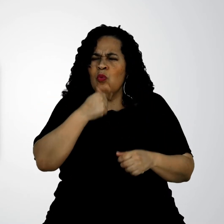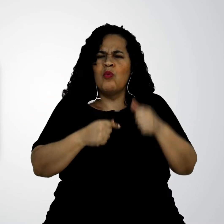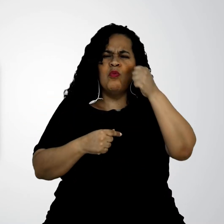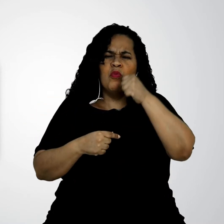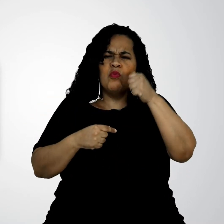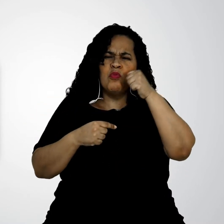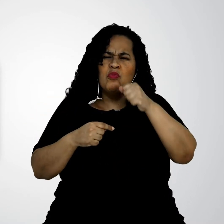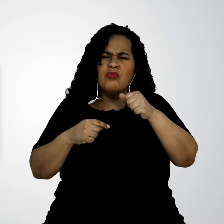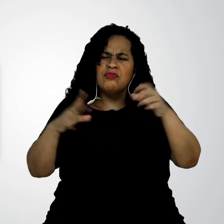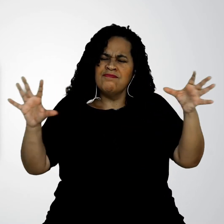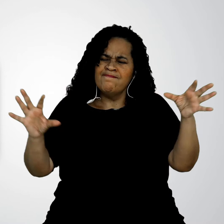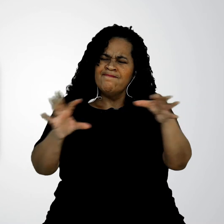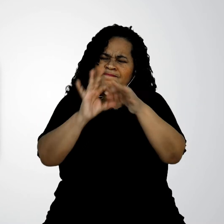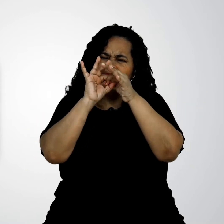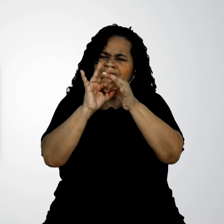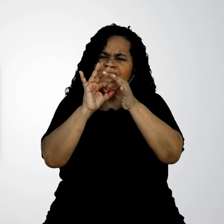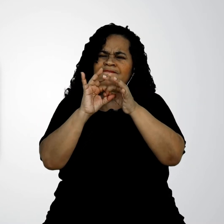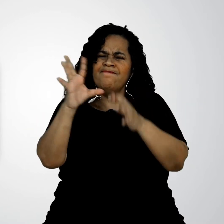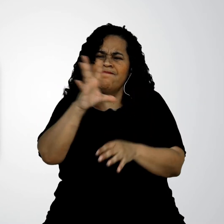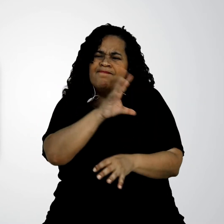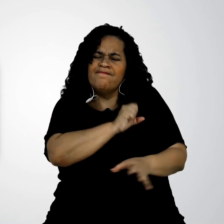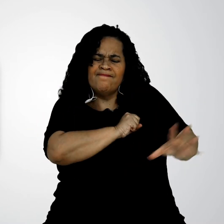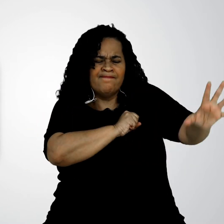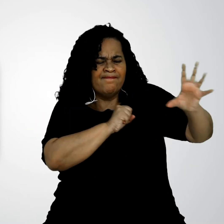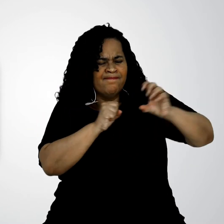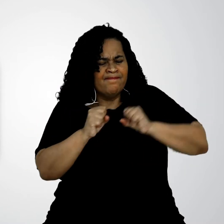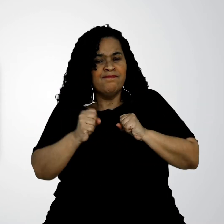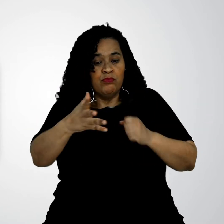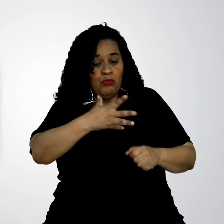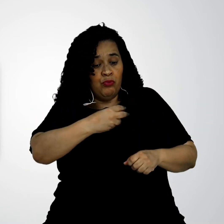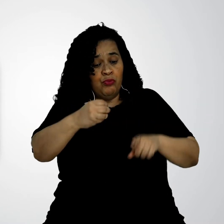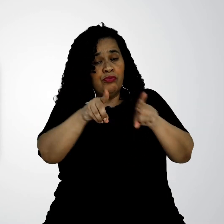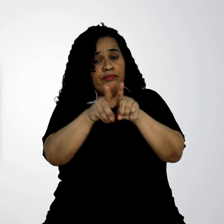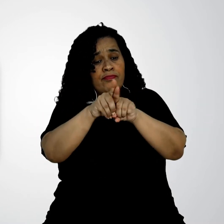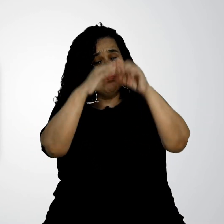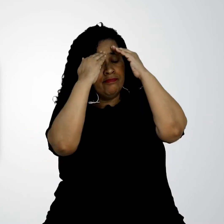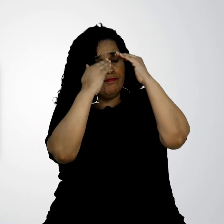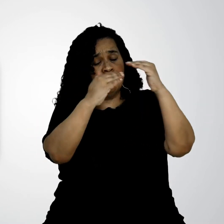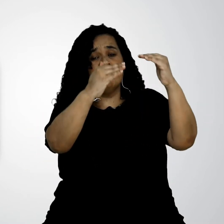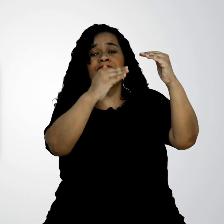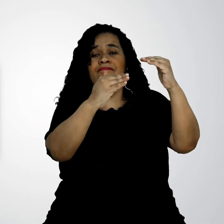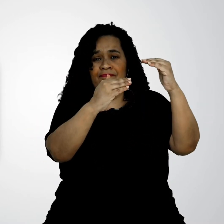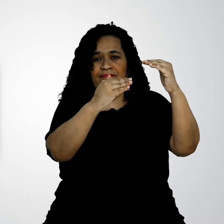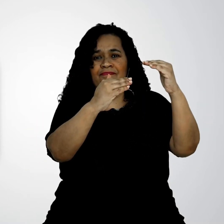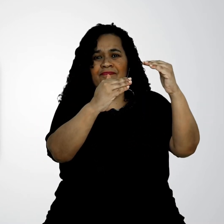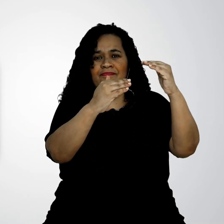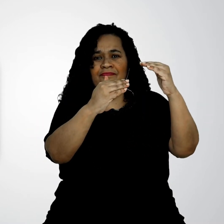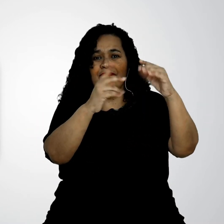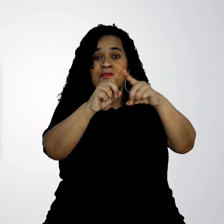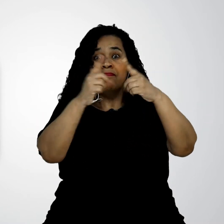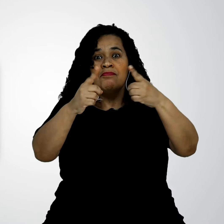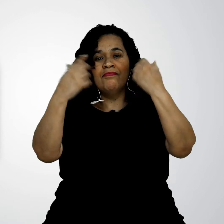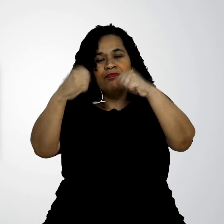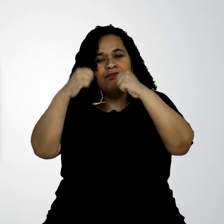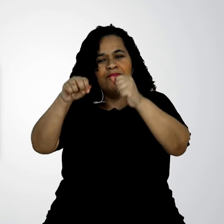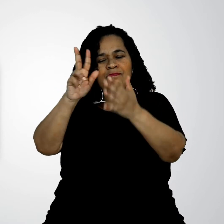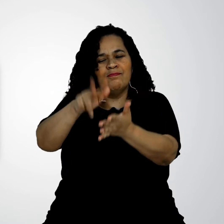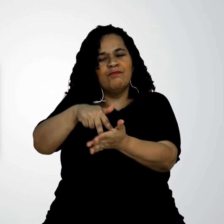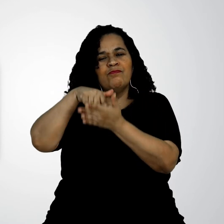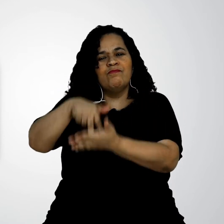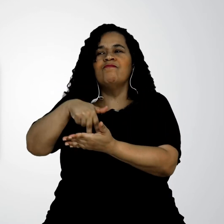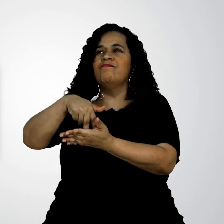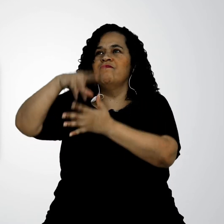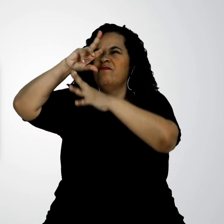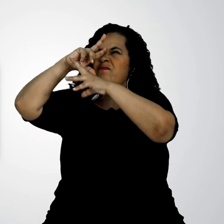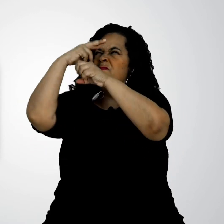esposas, e mulheres amem os seus maridos, e filhos amem os seus pais. Aí quando ele fala assim, mas diante disso, fortaleçam-se no Senhor e no seu poder. Porque, de